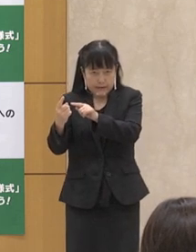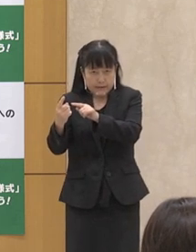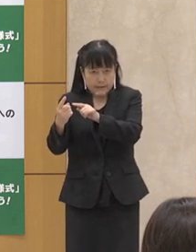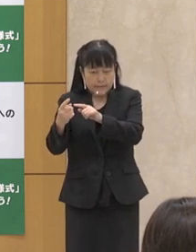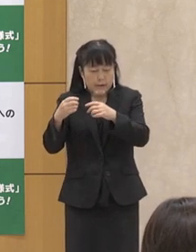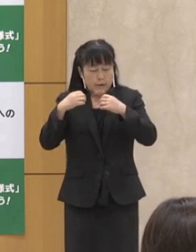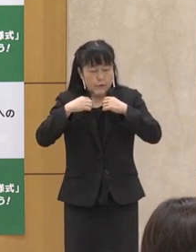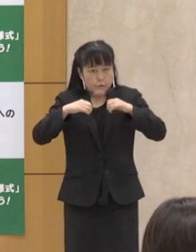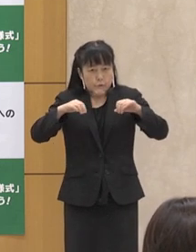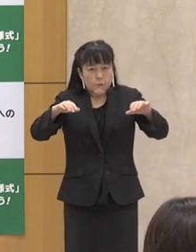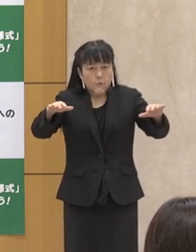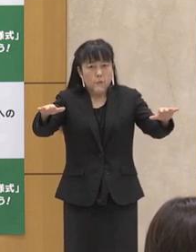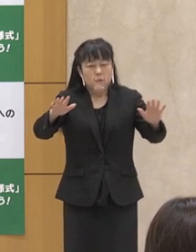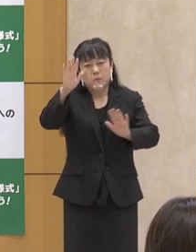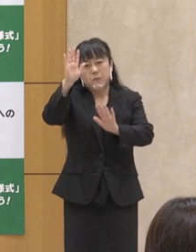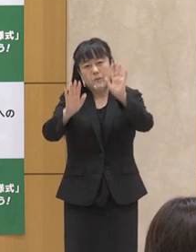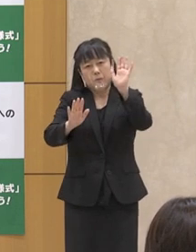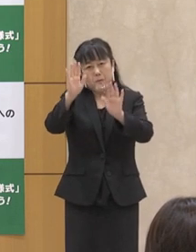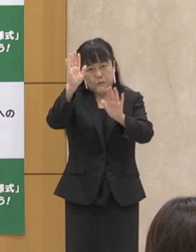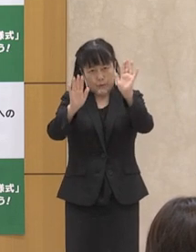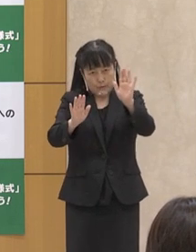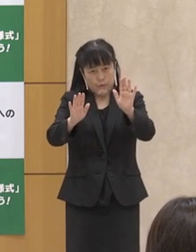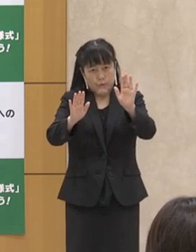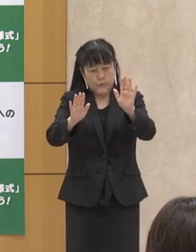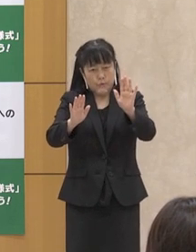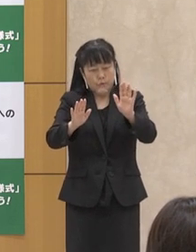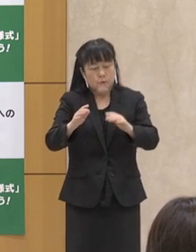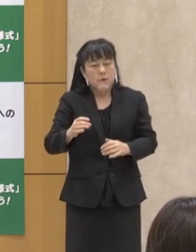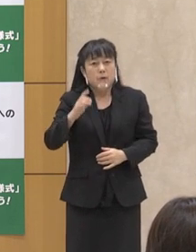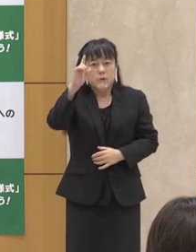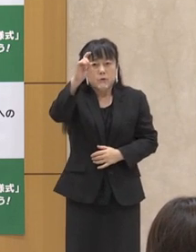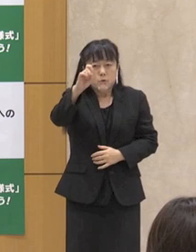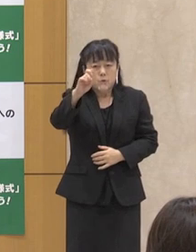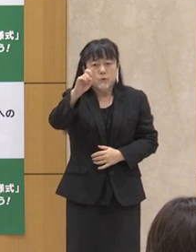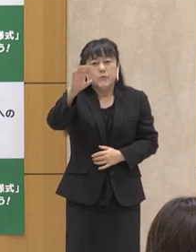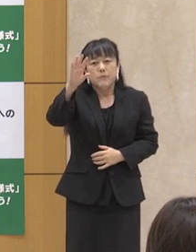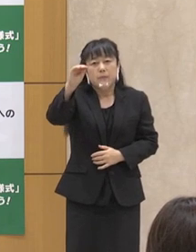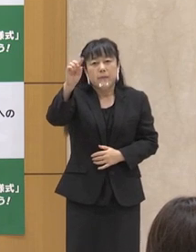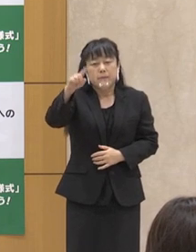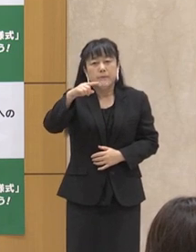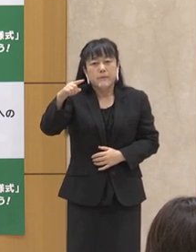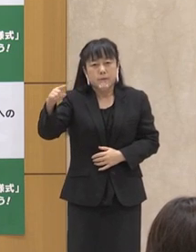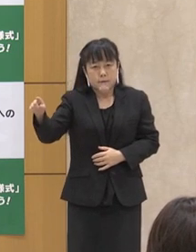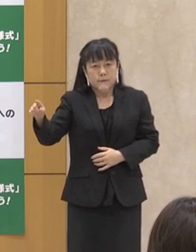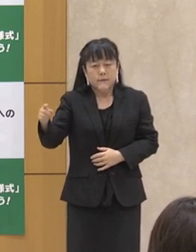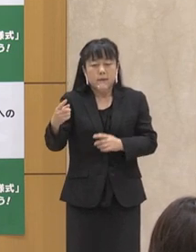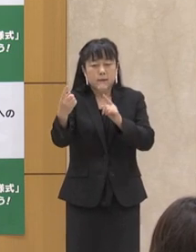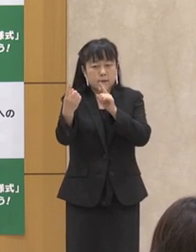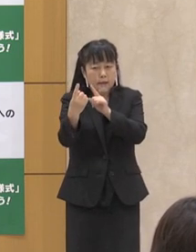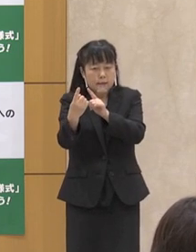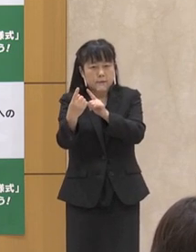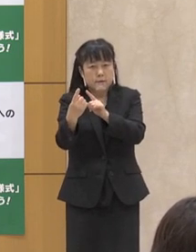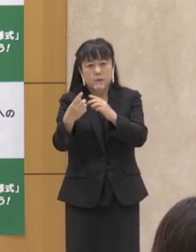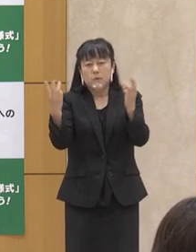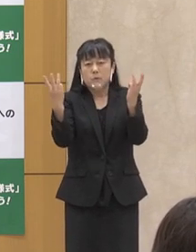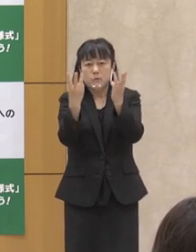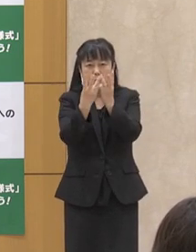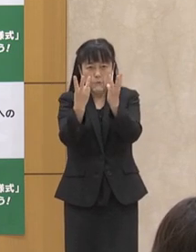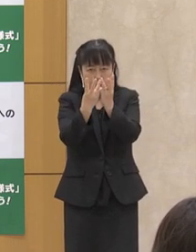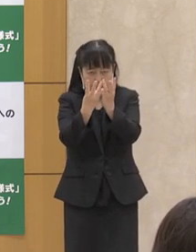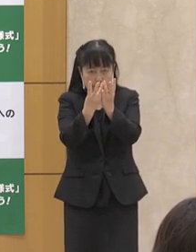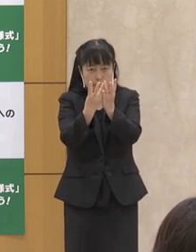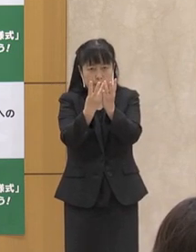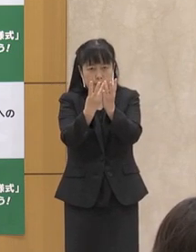のシナリオでいう10万人あたりの数値な